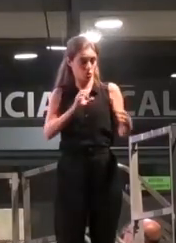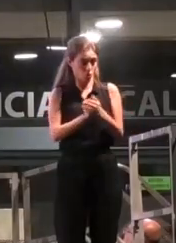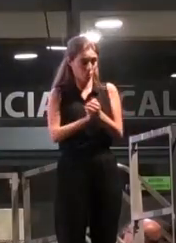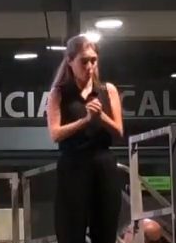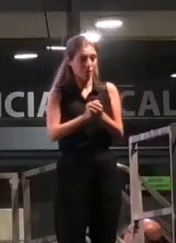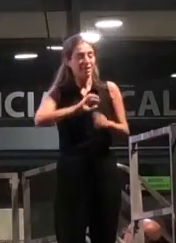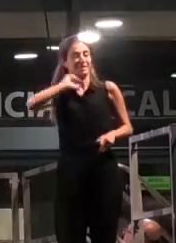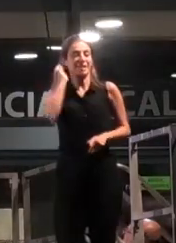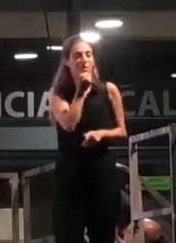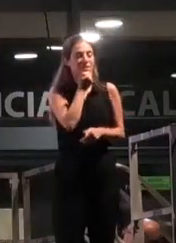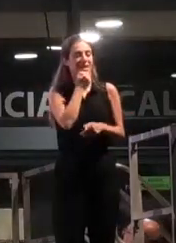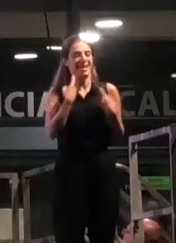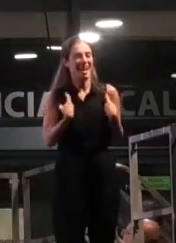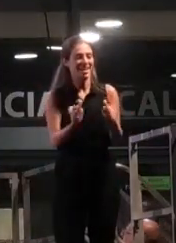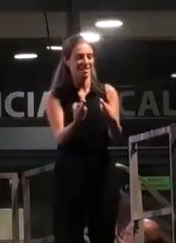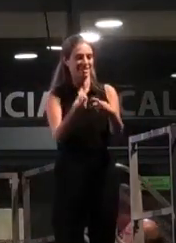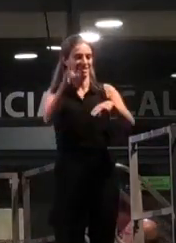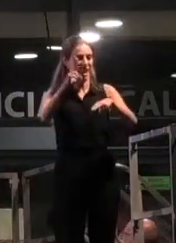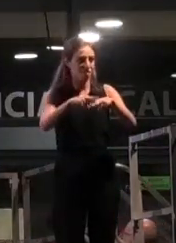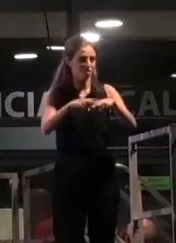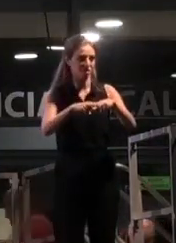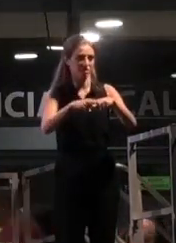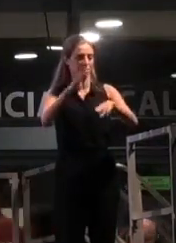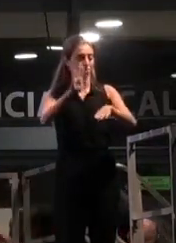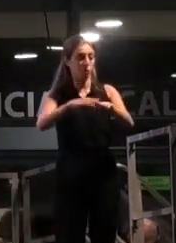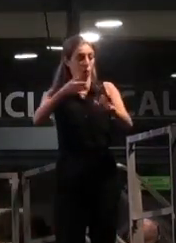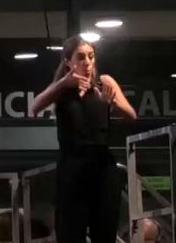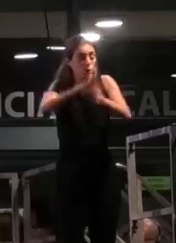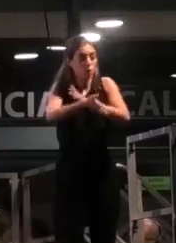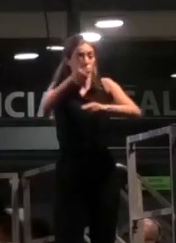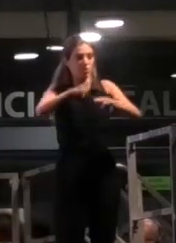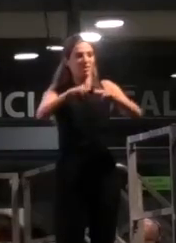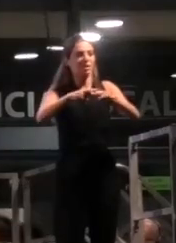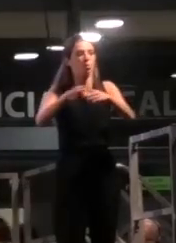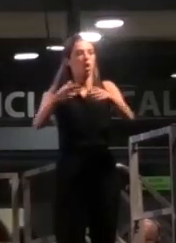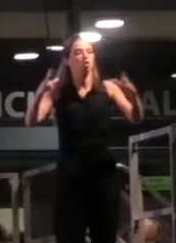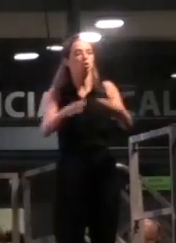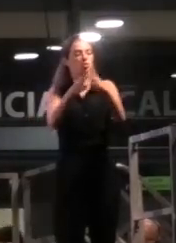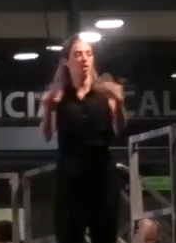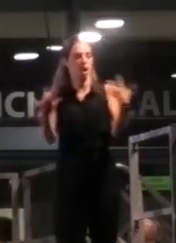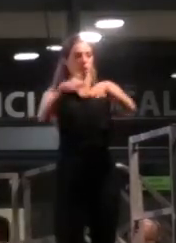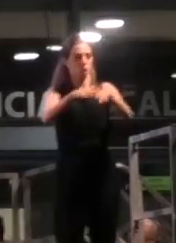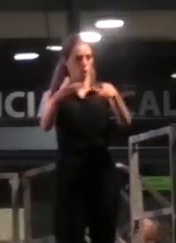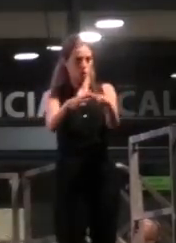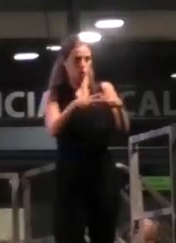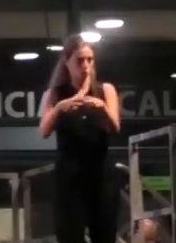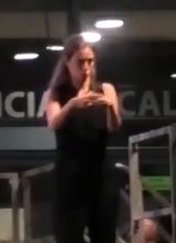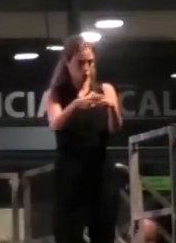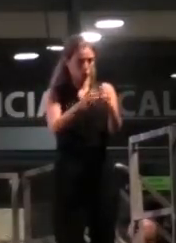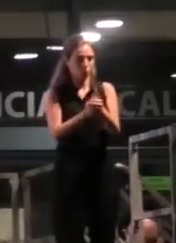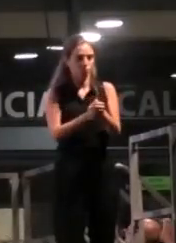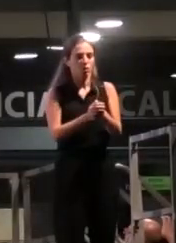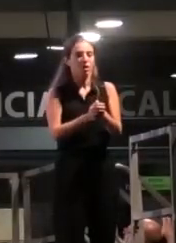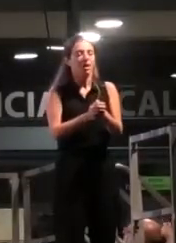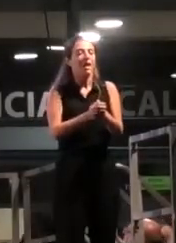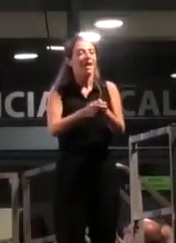I reivindiquem la necessitat de la festa perquè la festa és cohesió social. La festa